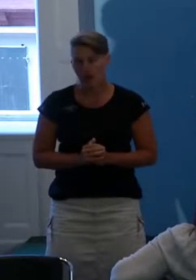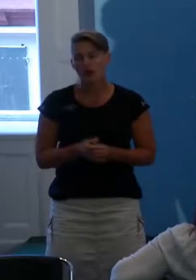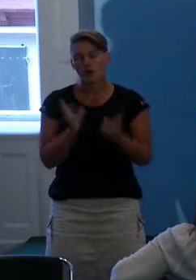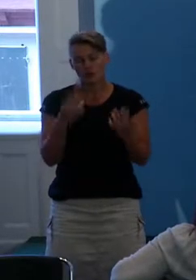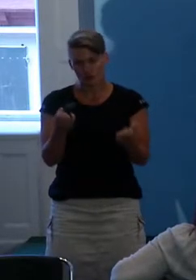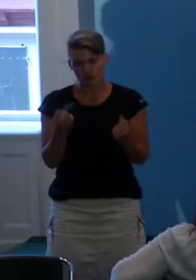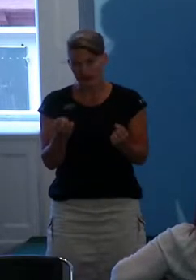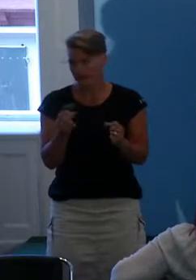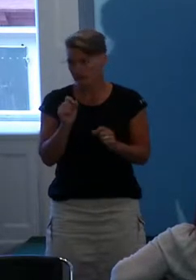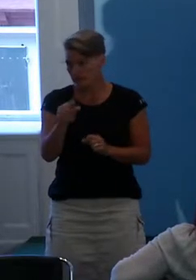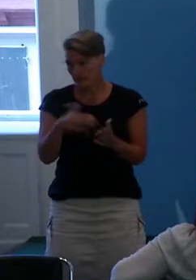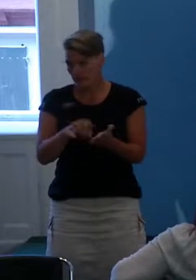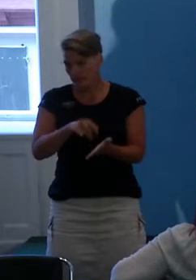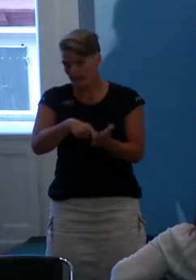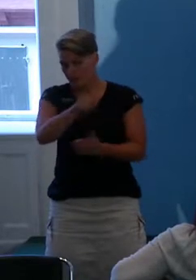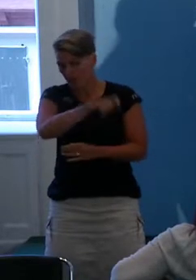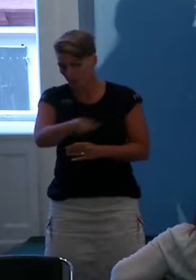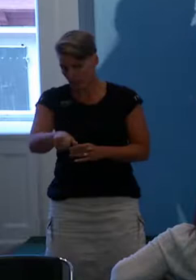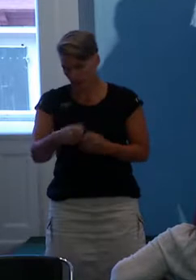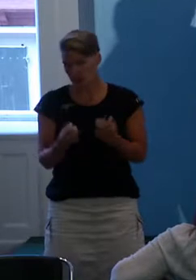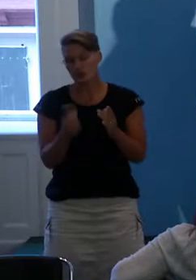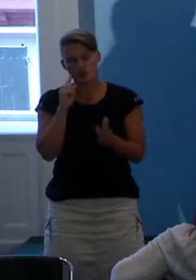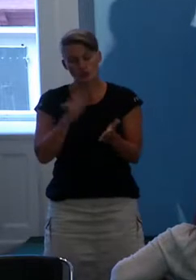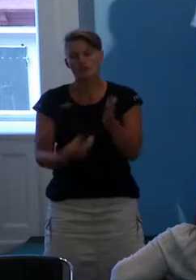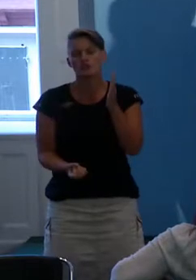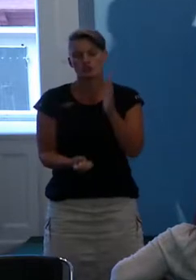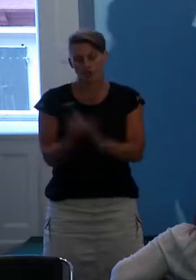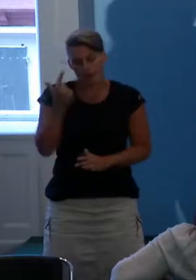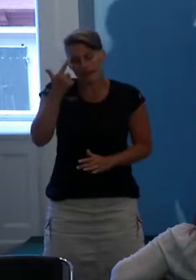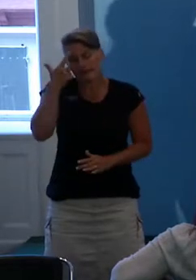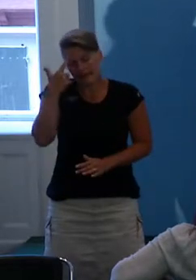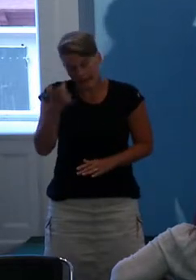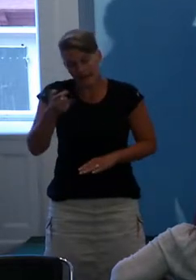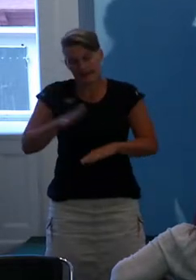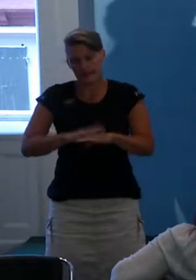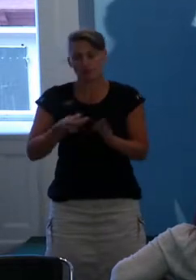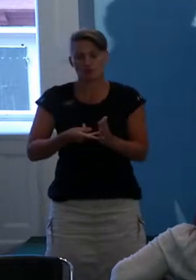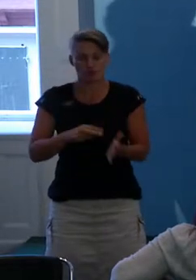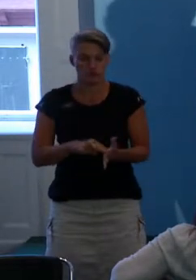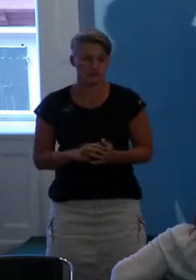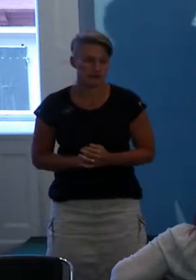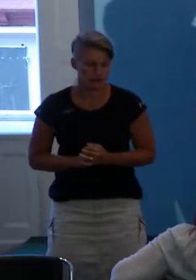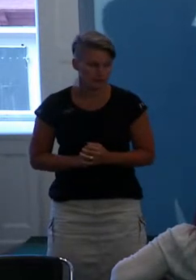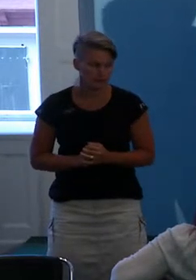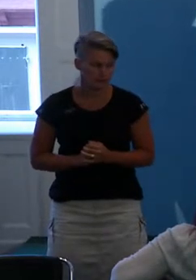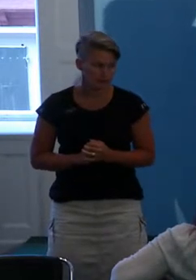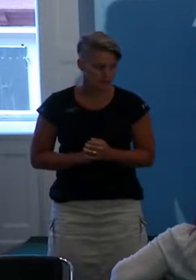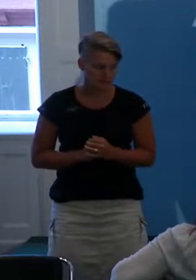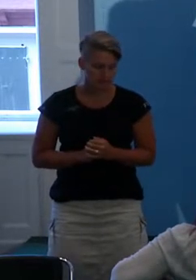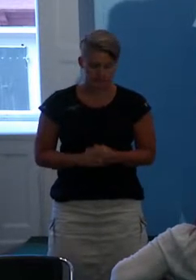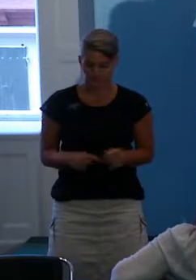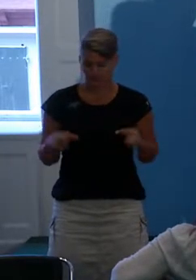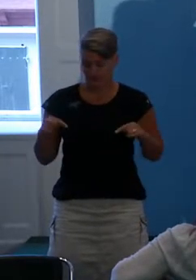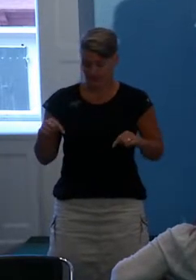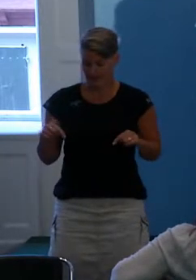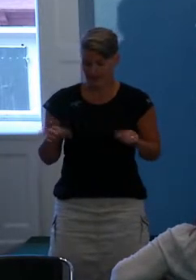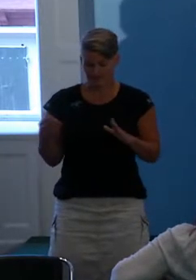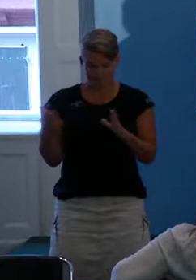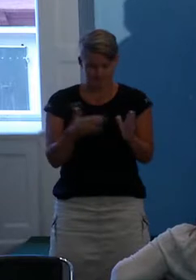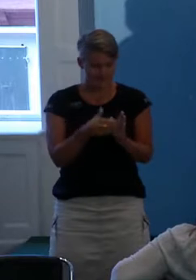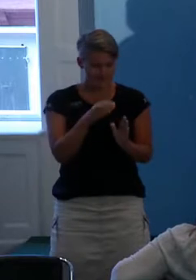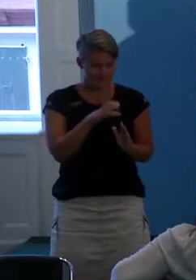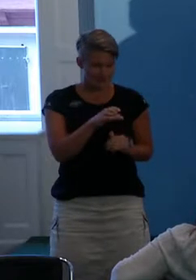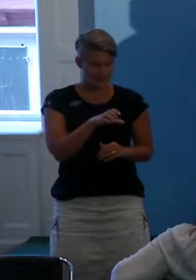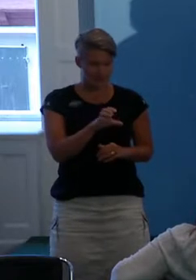också går till medborgarna för att skapa tillit till att faktiskt i systemet. Mm. Här är ju, jag vänder mig direkt till dig